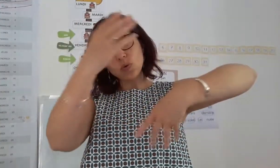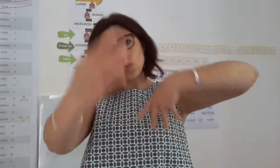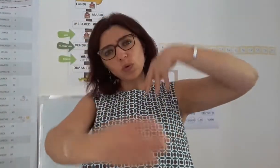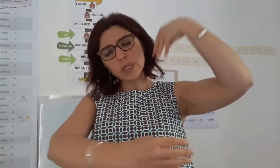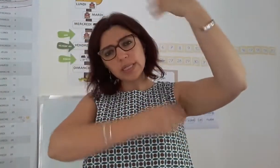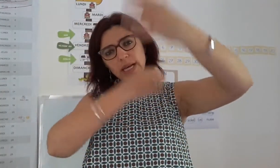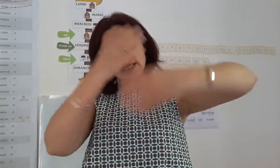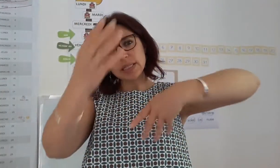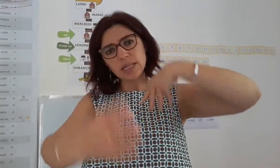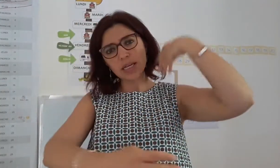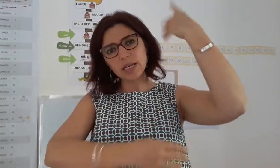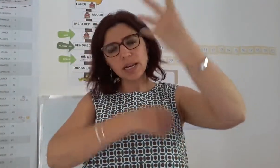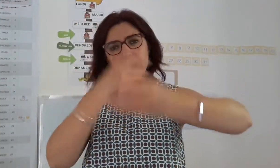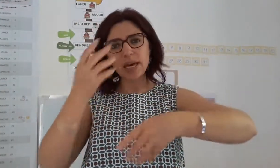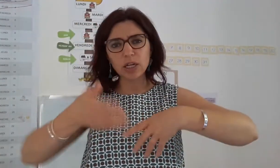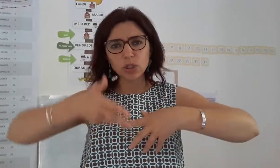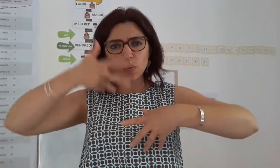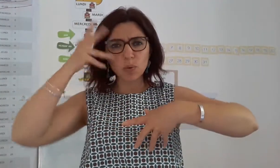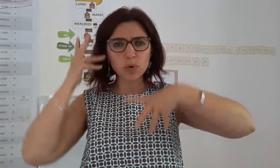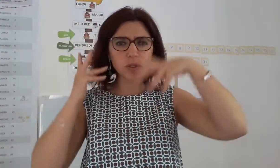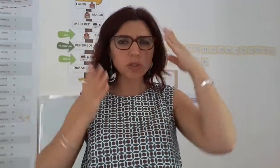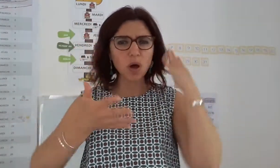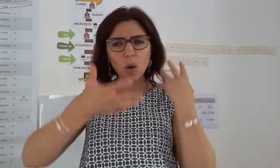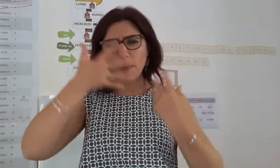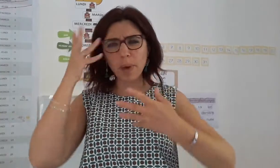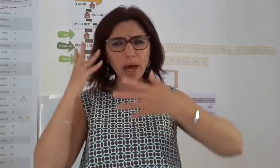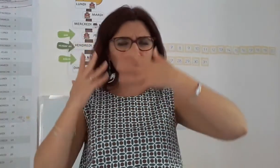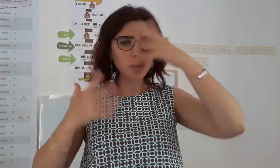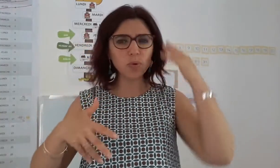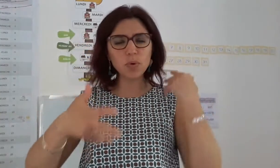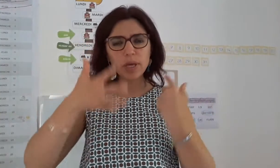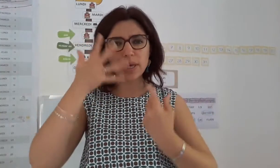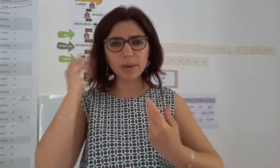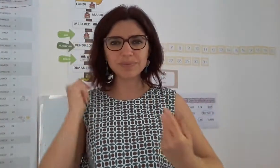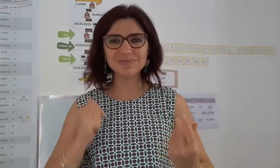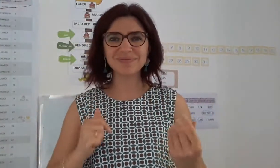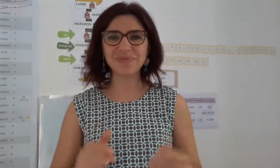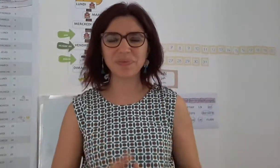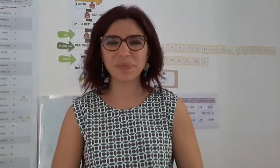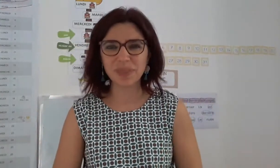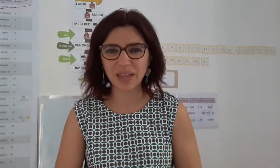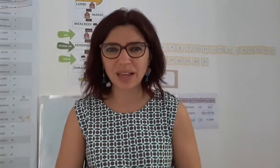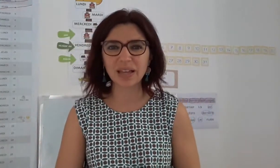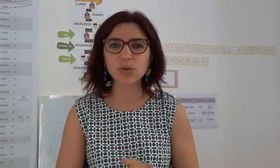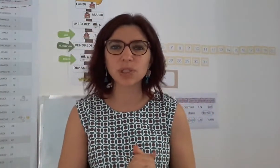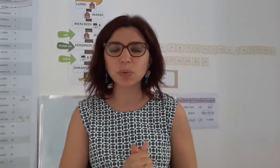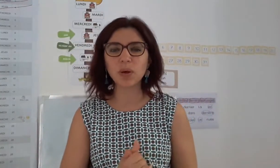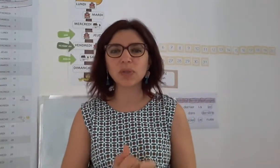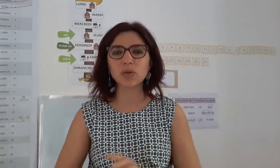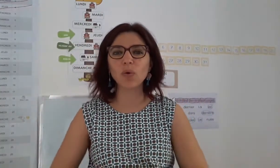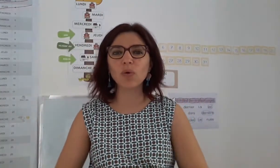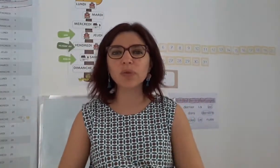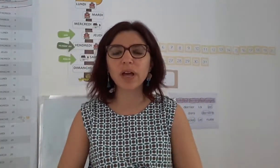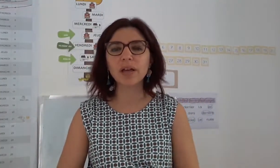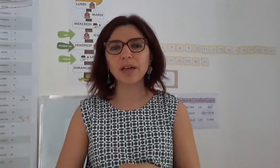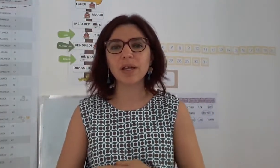tout s'accélère et je me sens barbouillée. Voilà, donc j'espère que vous êtes contents